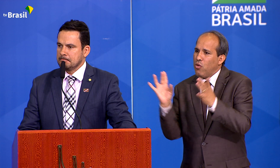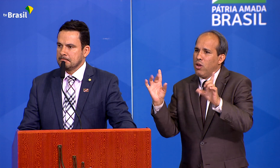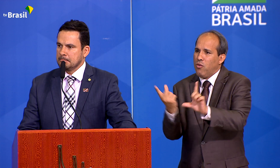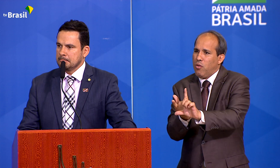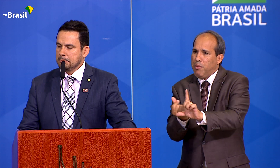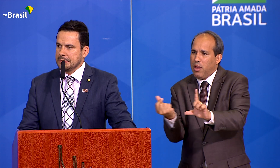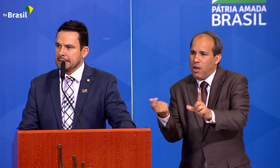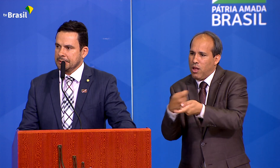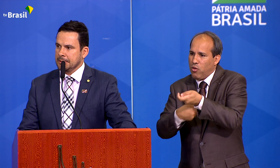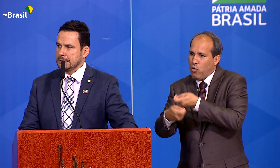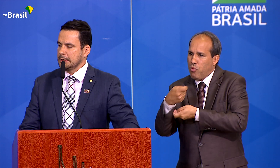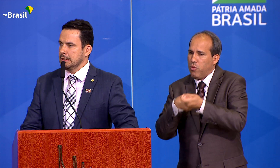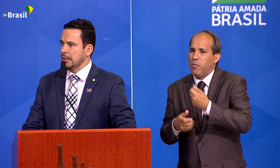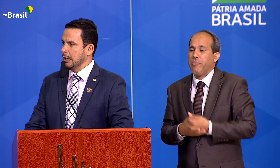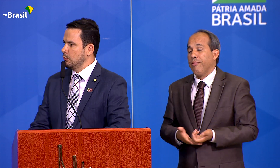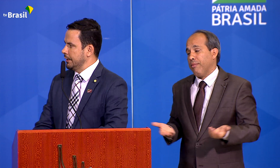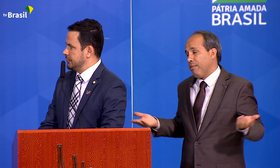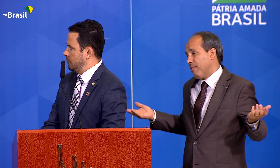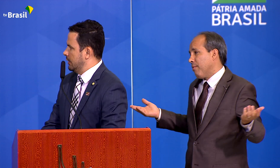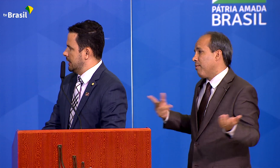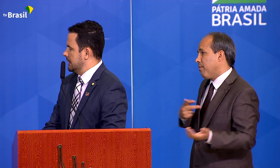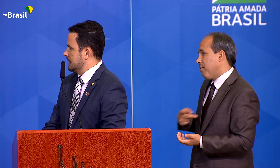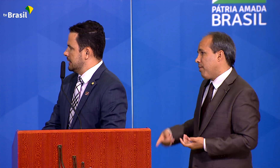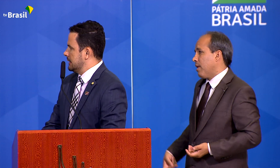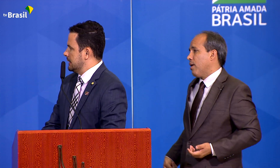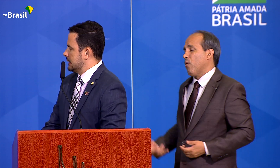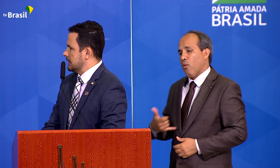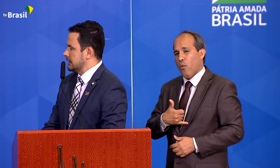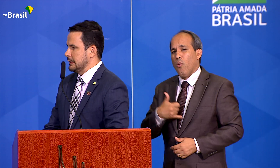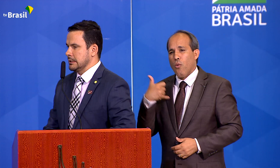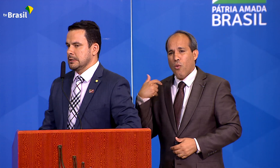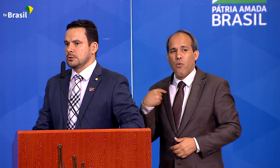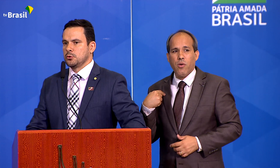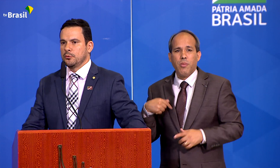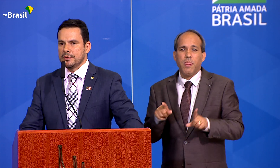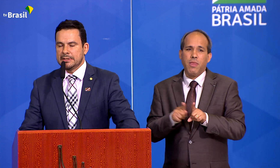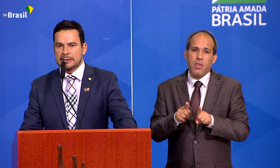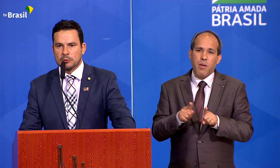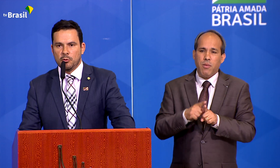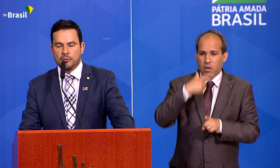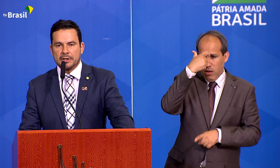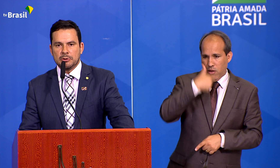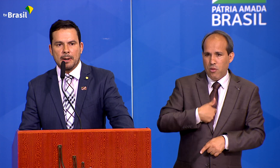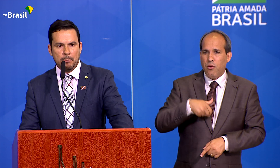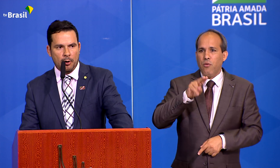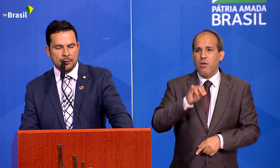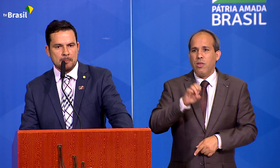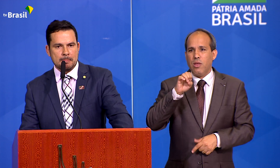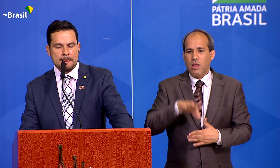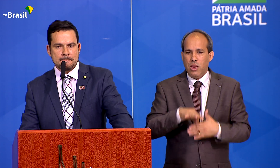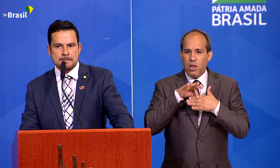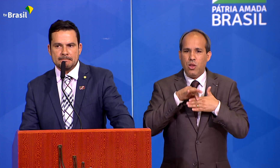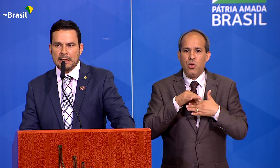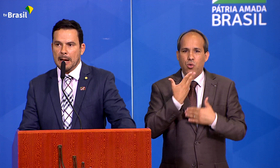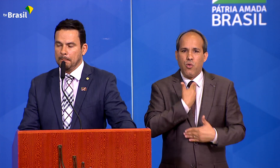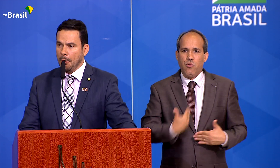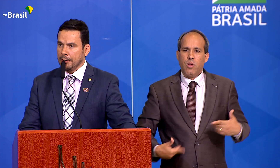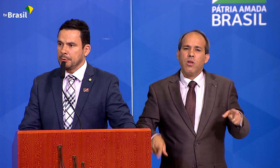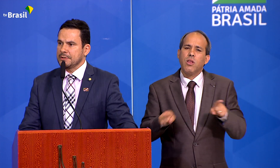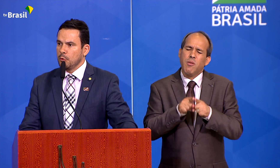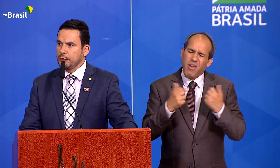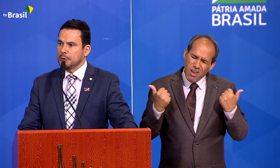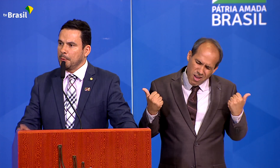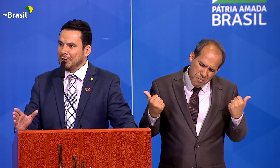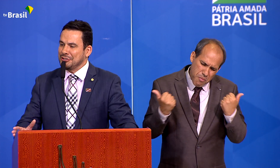mercado o presidente É com grande honra que sou vice-líder do governo e apoio